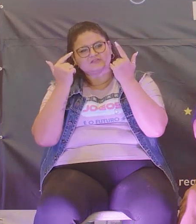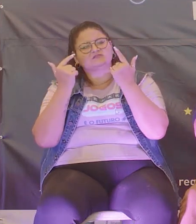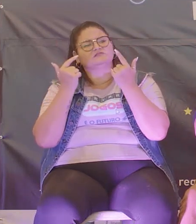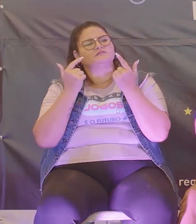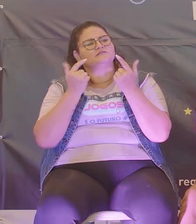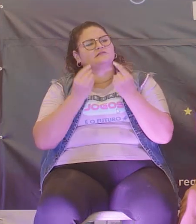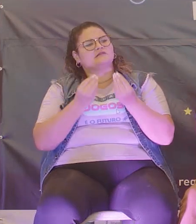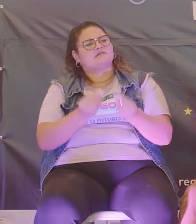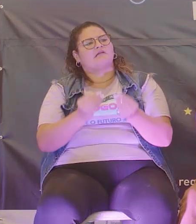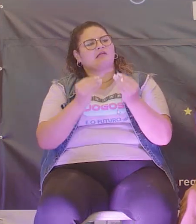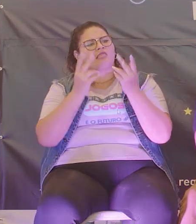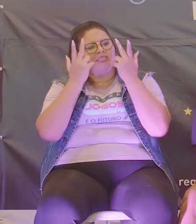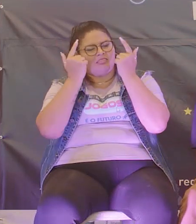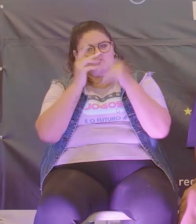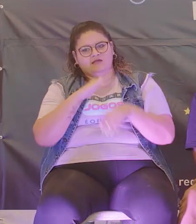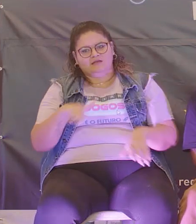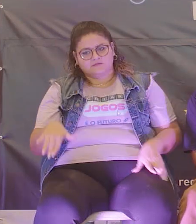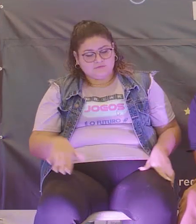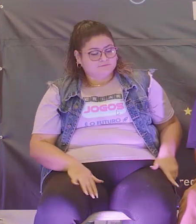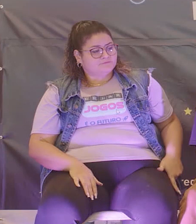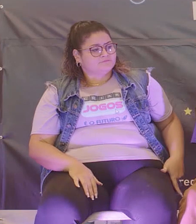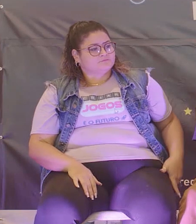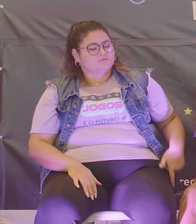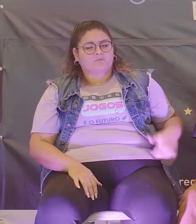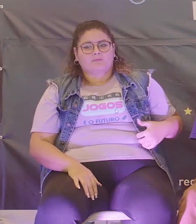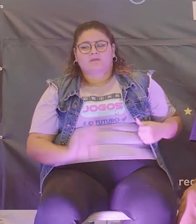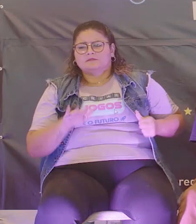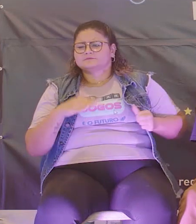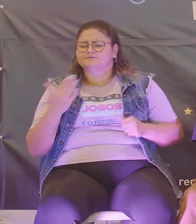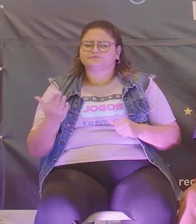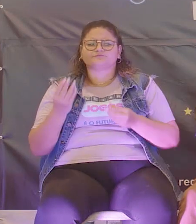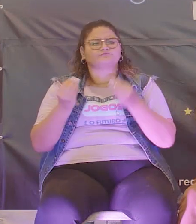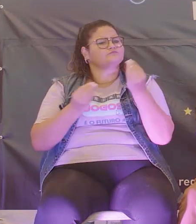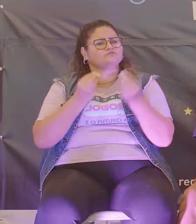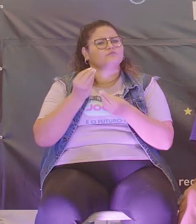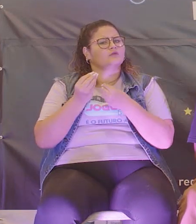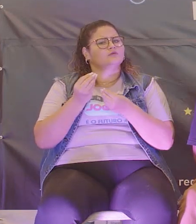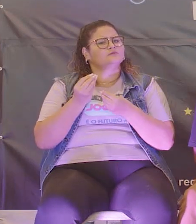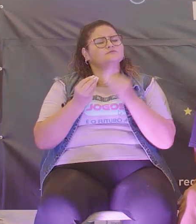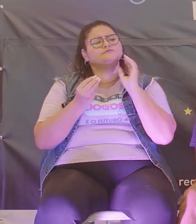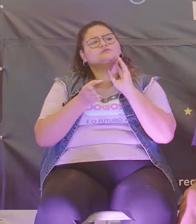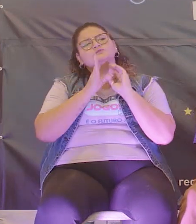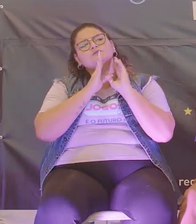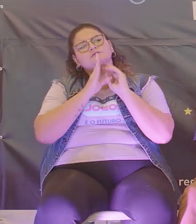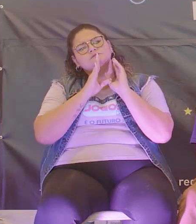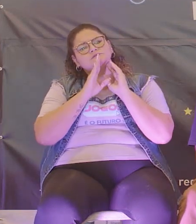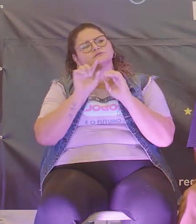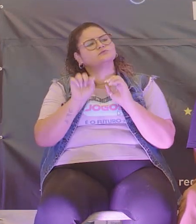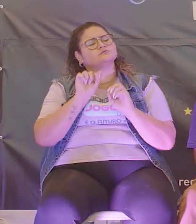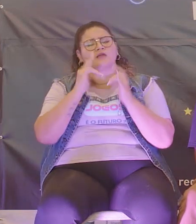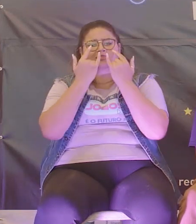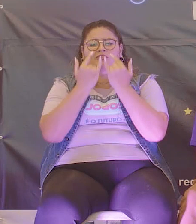tudo mais. Então, Leonardo, passa um pouquinho para a gente aí de como você começou, o que te atraiu